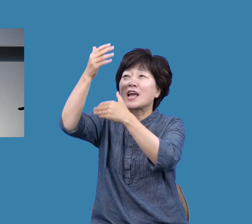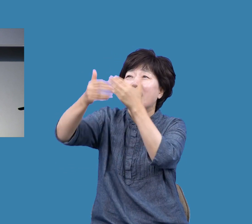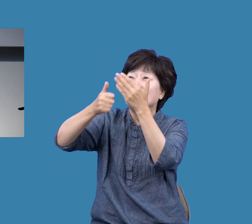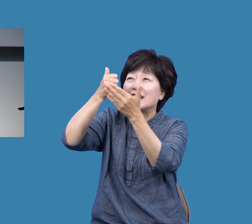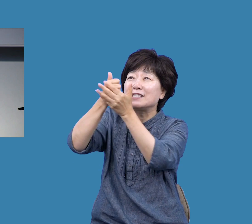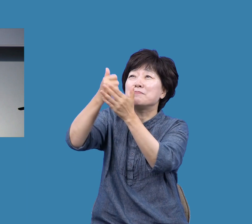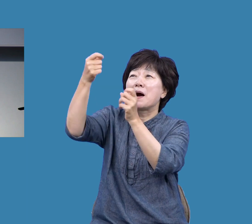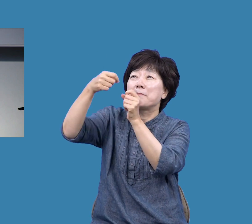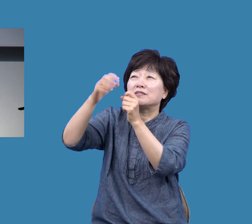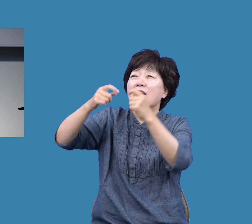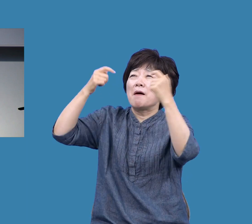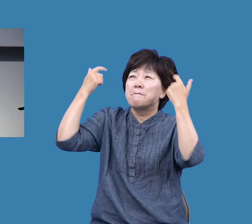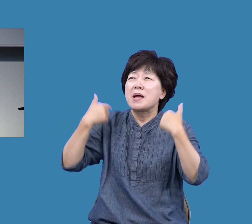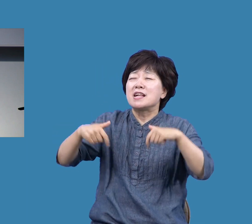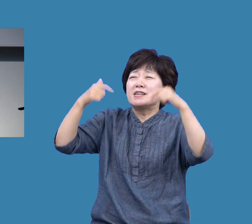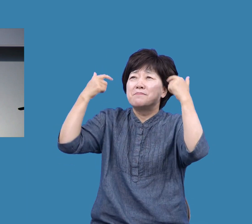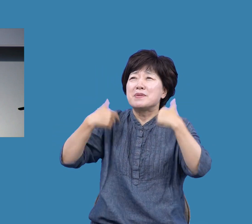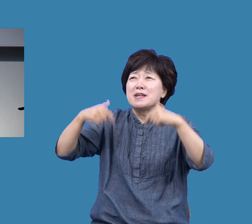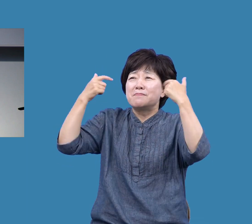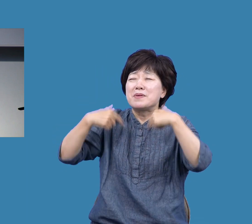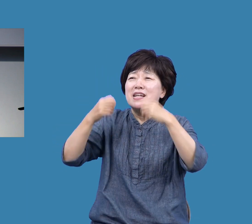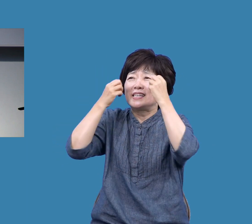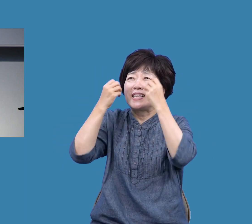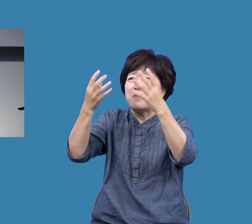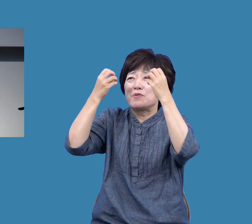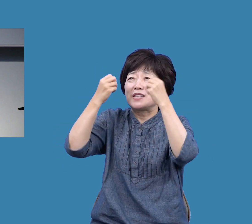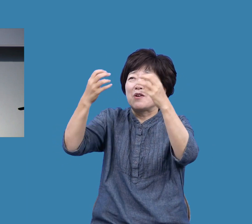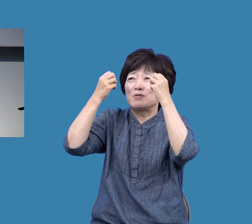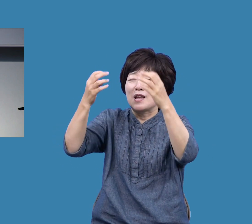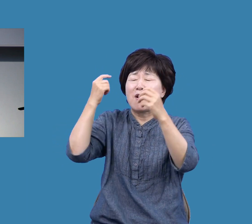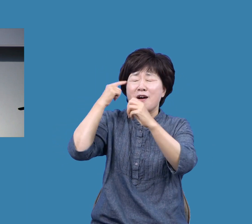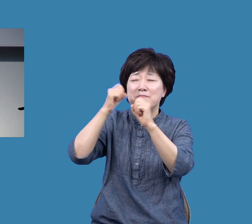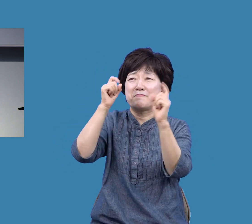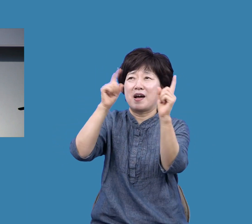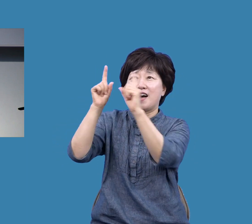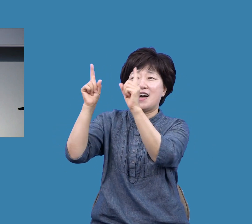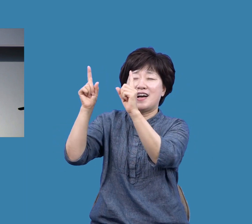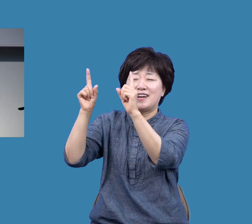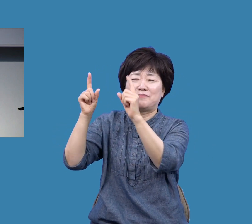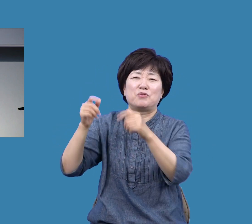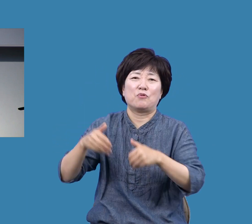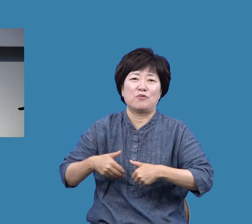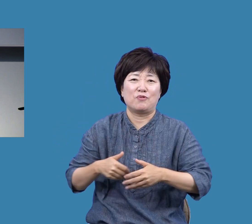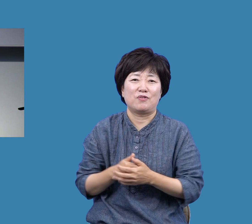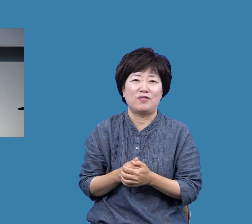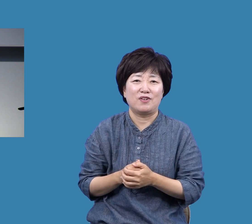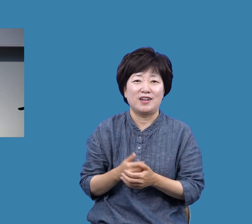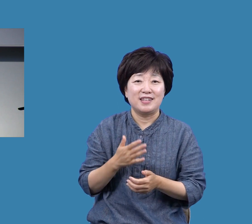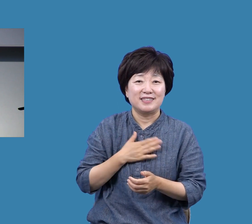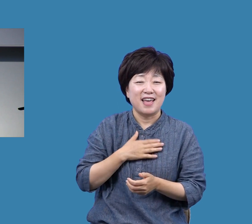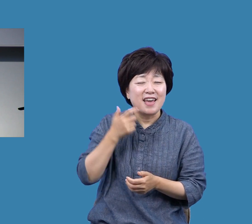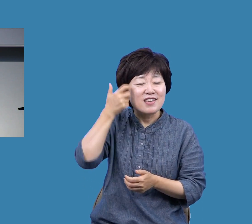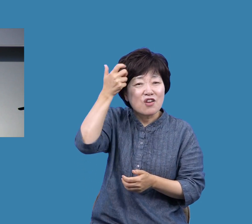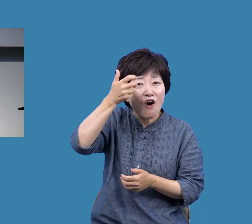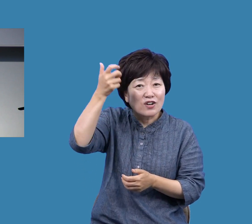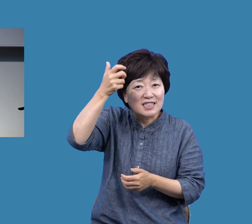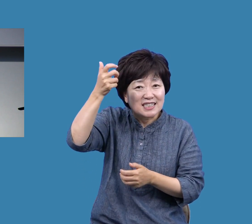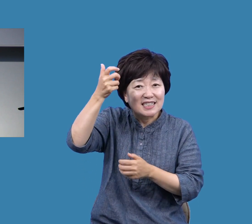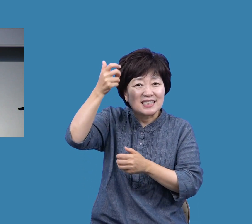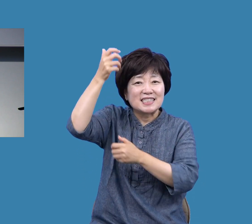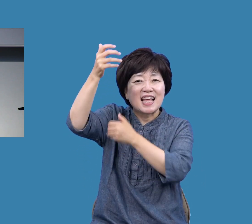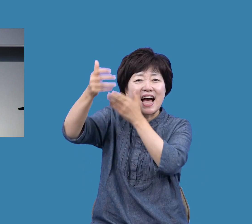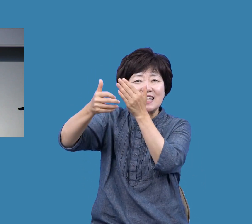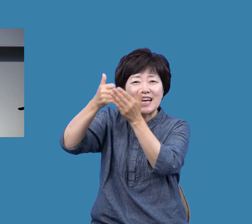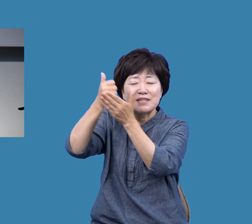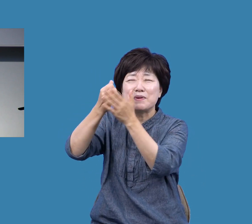매일매일 새로워져야 돼요. 그래야 살 수 있습니다. 여러분의 영은 영은 이 하나님과의